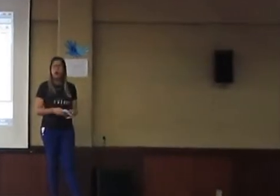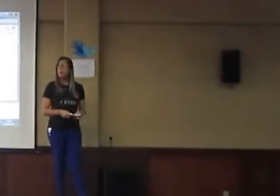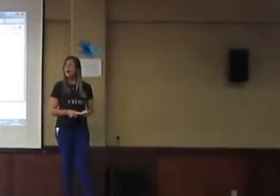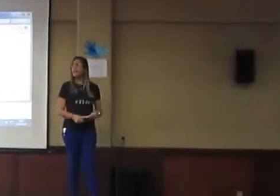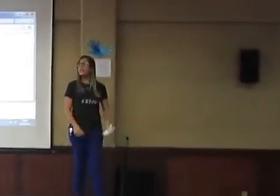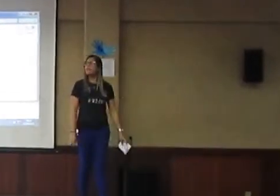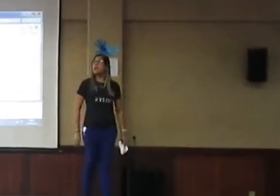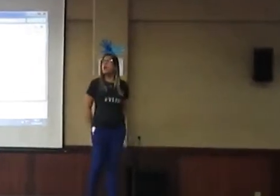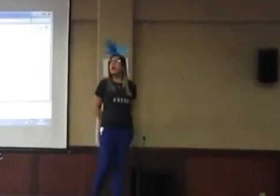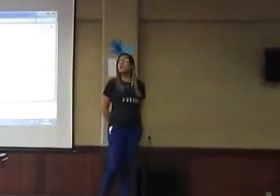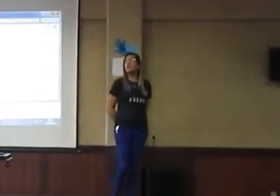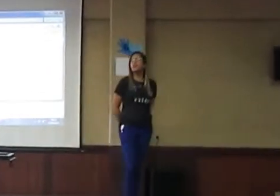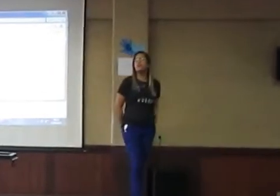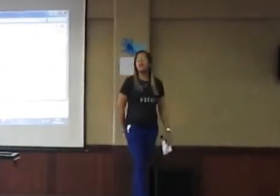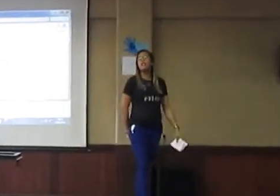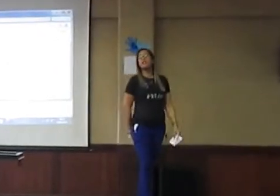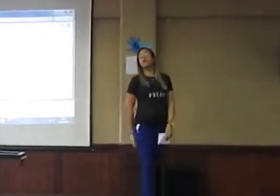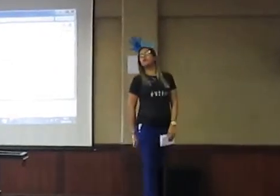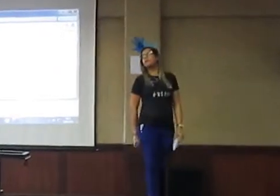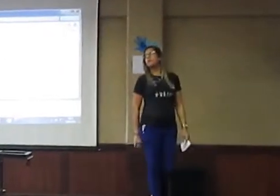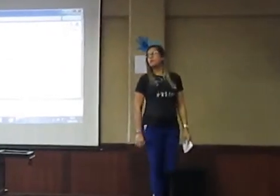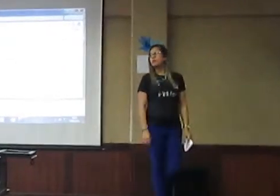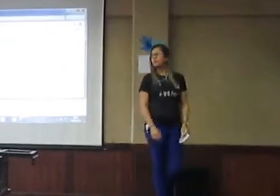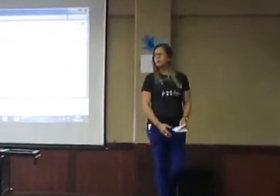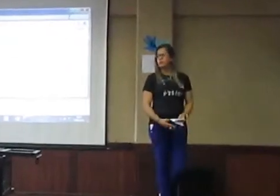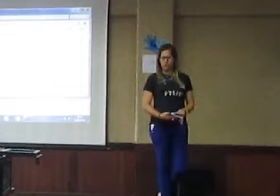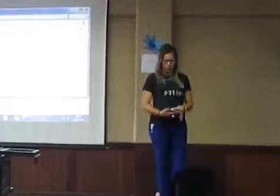incapacitado para receber qualquer tipo de informação.